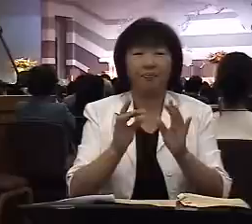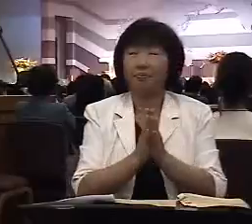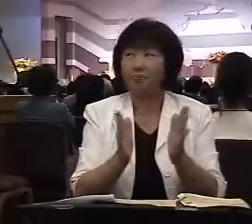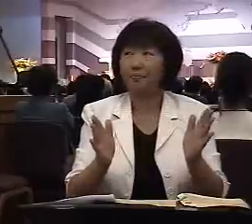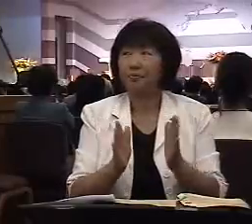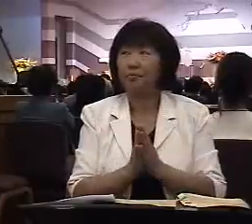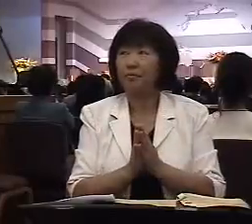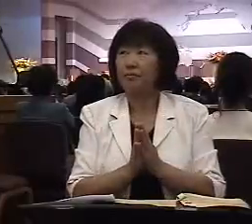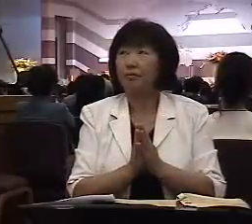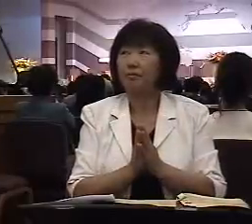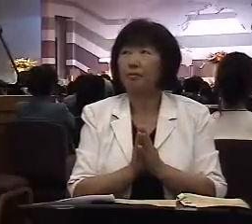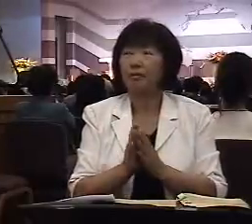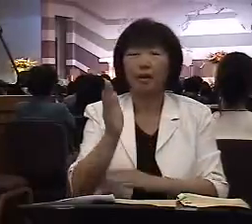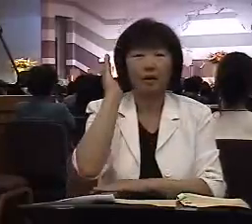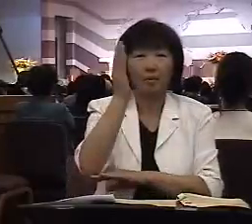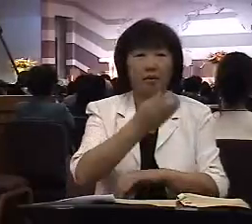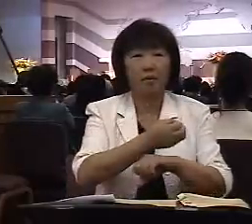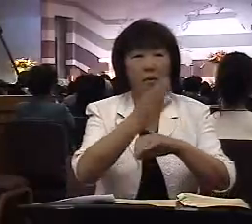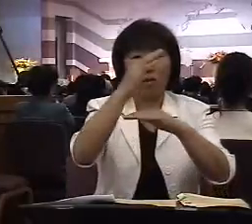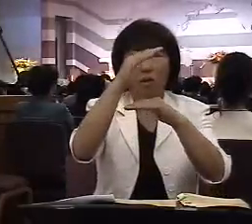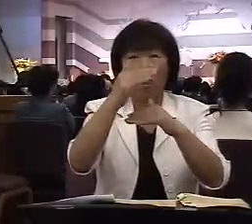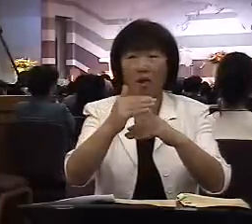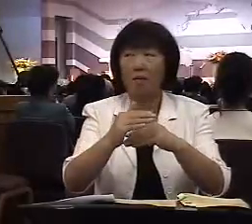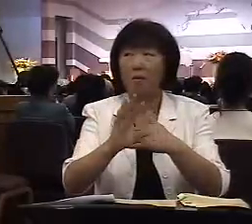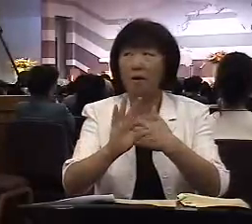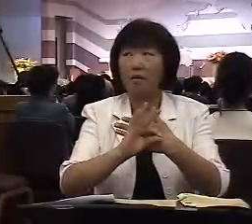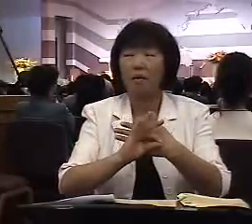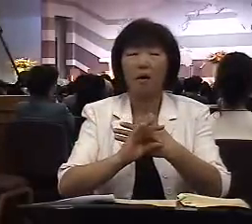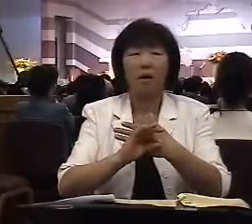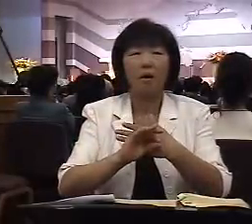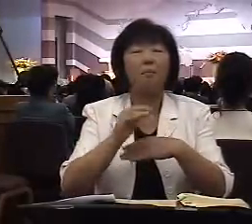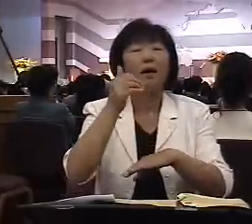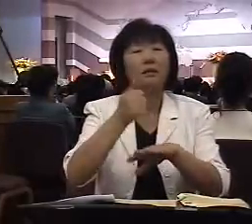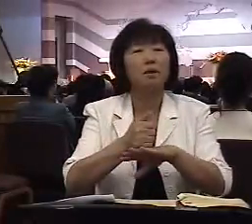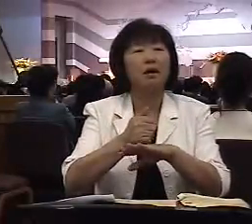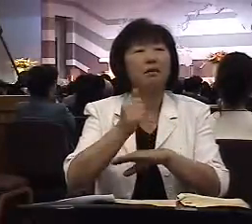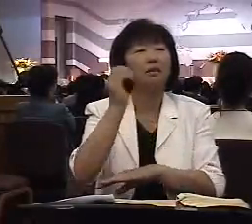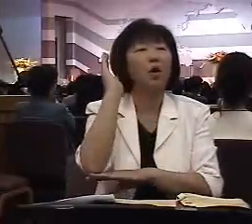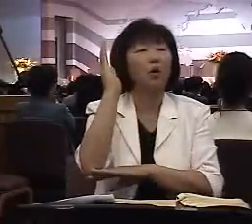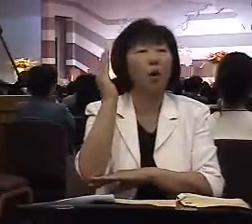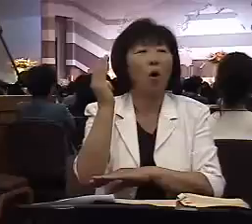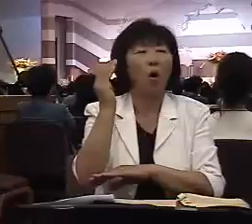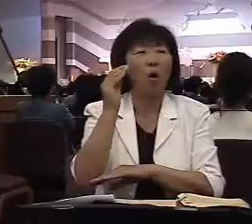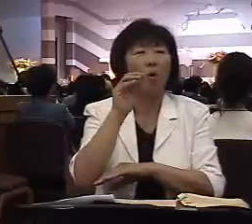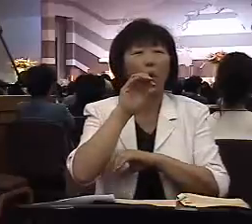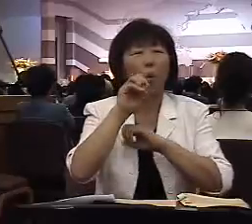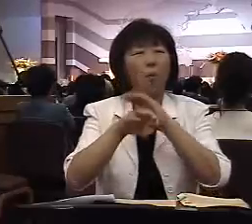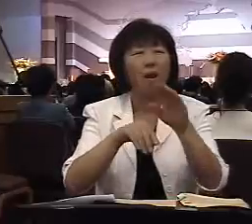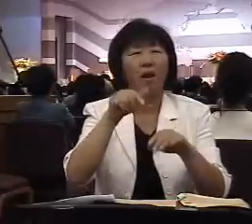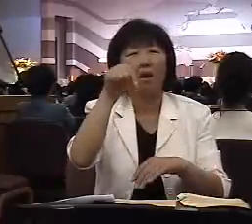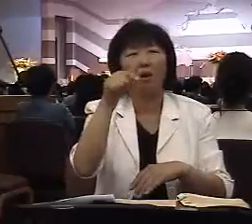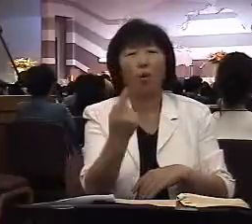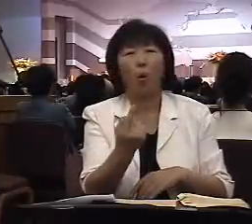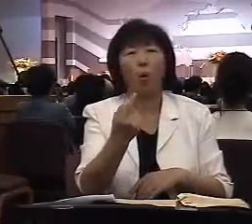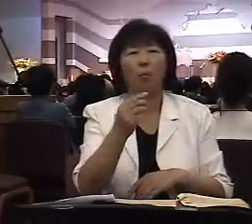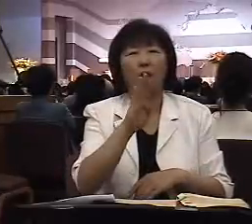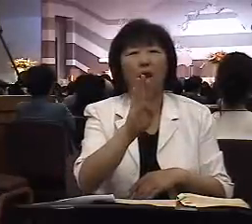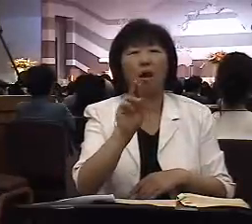하는 그 말씀의 내용이 뭐냐면 여러분들의 관심사는 무엇입니까? 하는